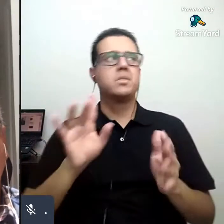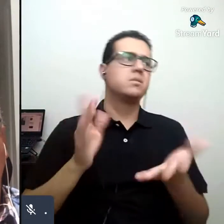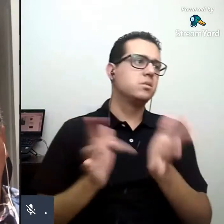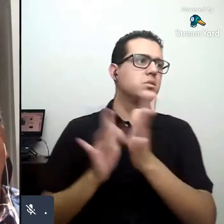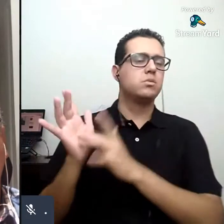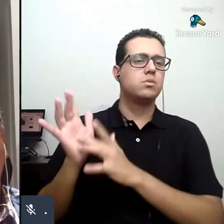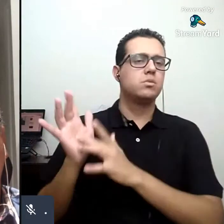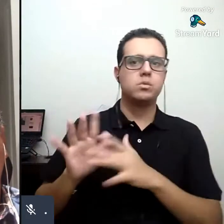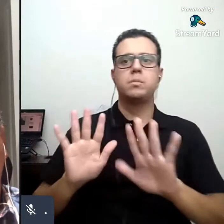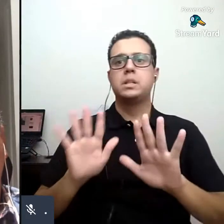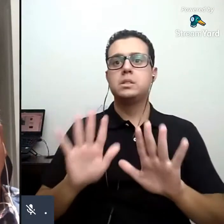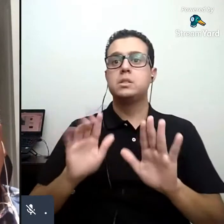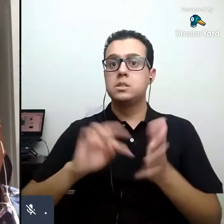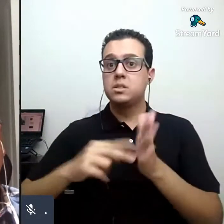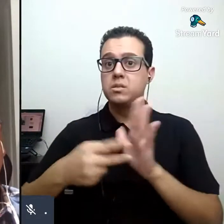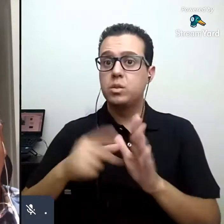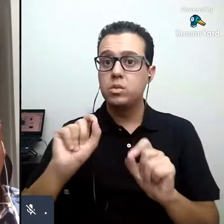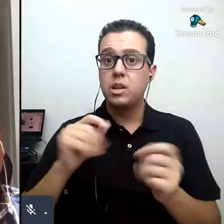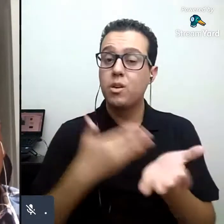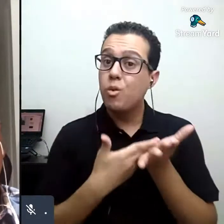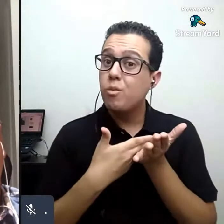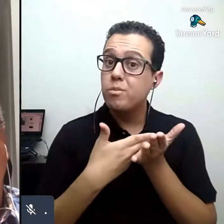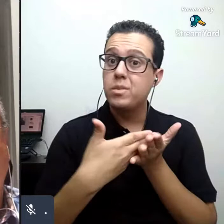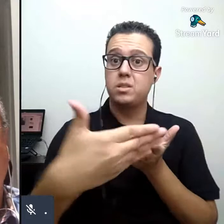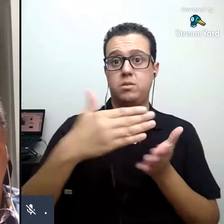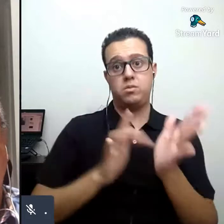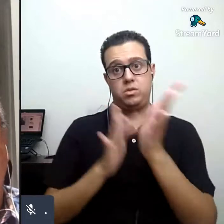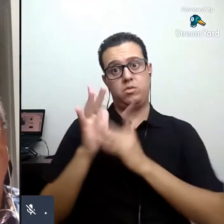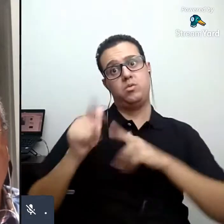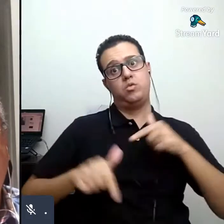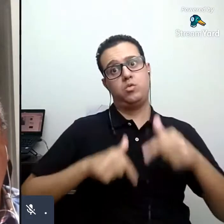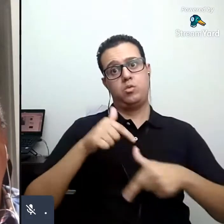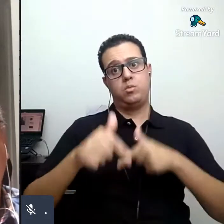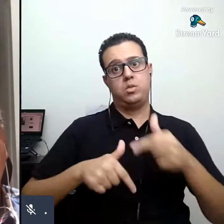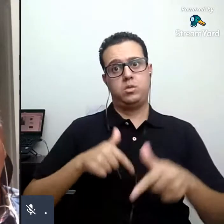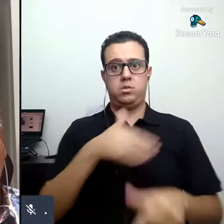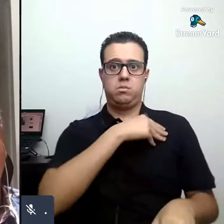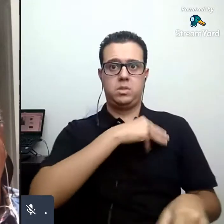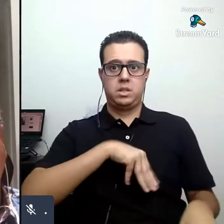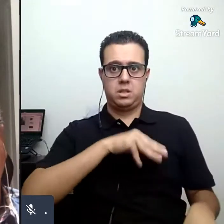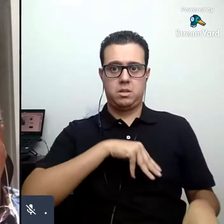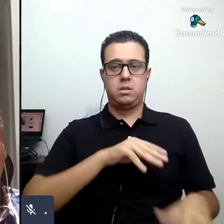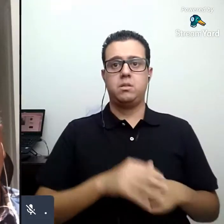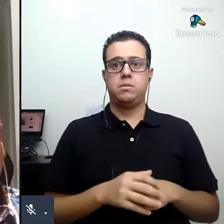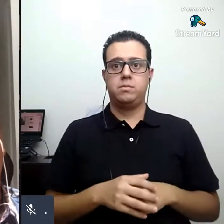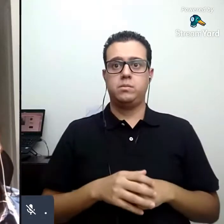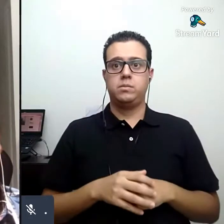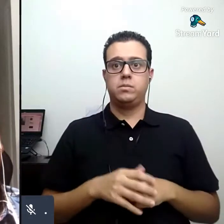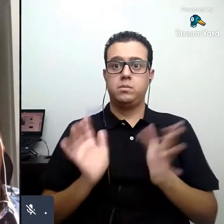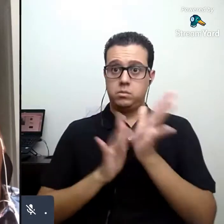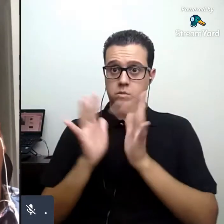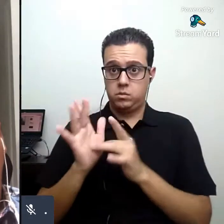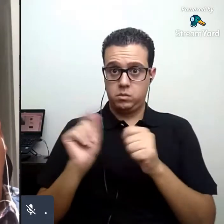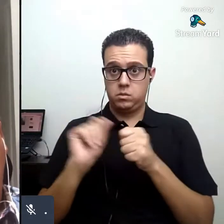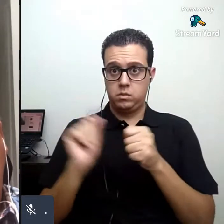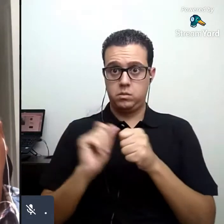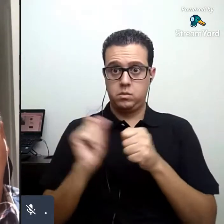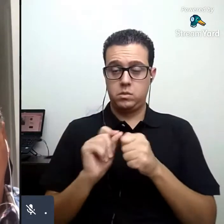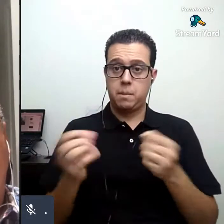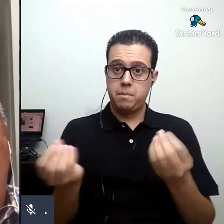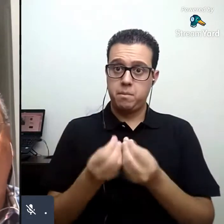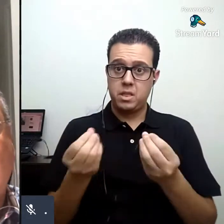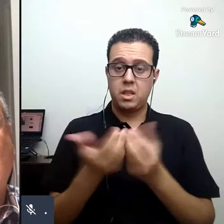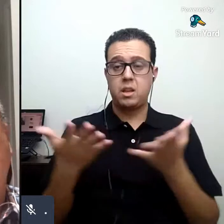seu ministério. Nós temos Jesus tendo feito alguns milagres, um aqui em